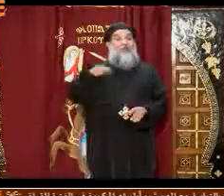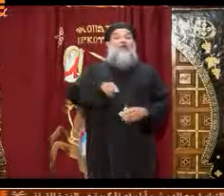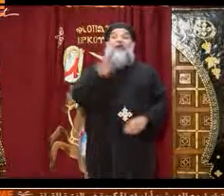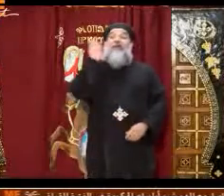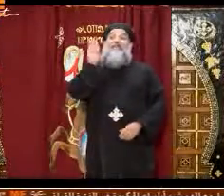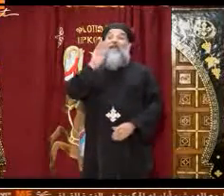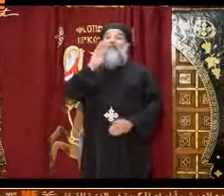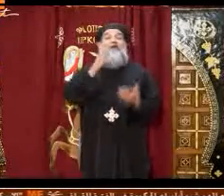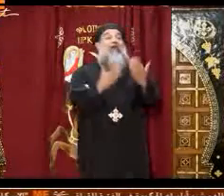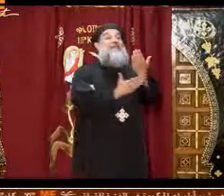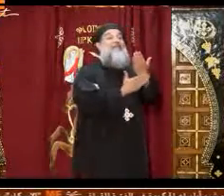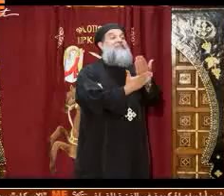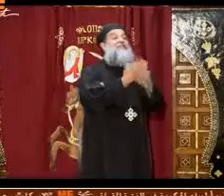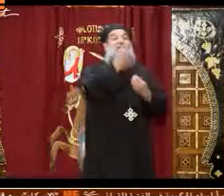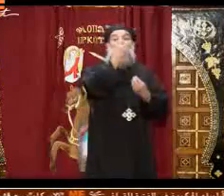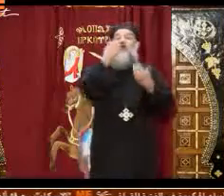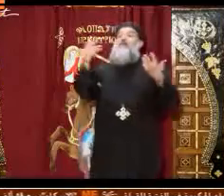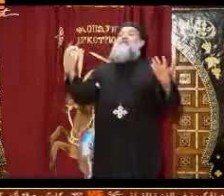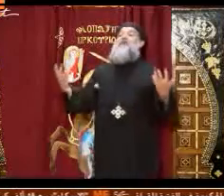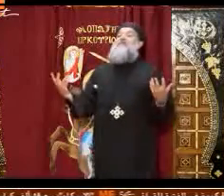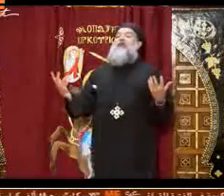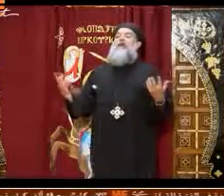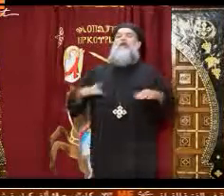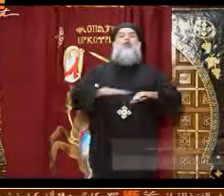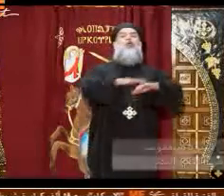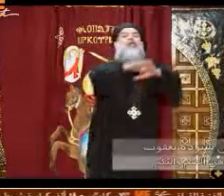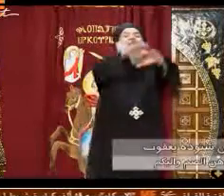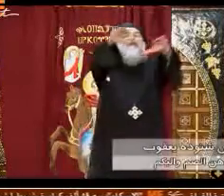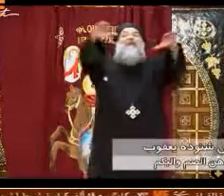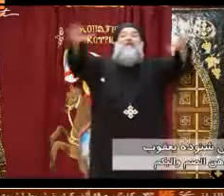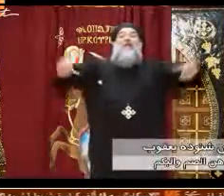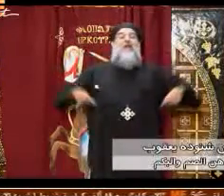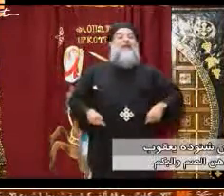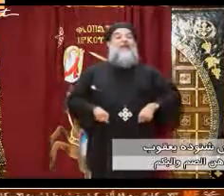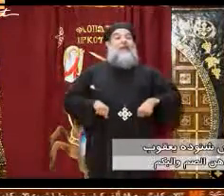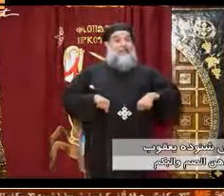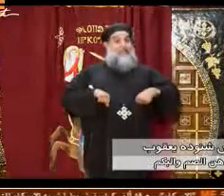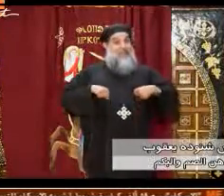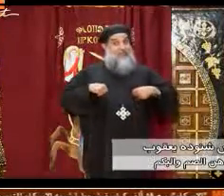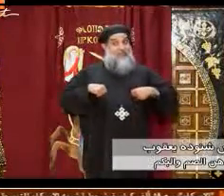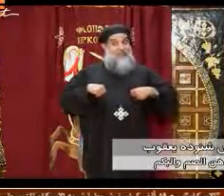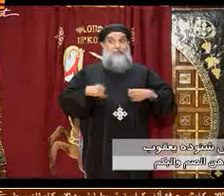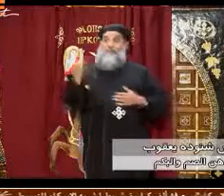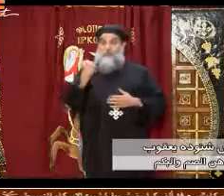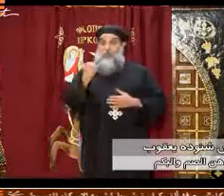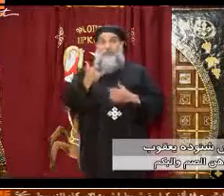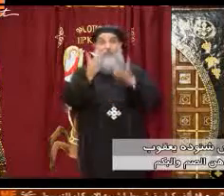النهاردة هنتعلم حاجة جديدة جميلة كلنا عشناها، بس مهم